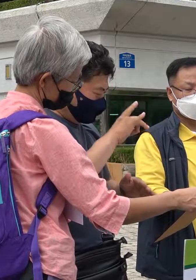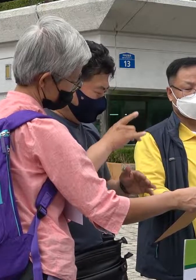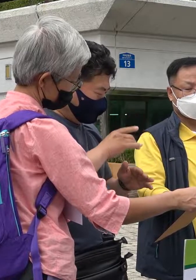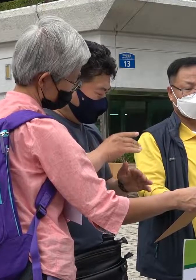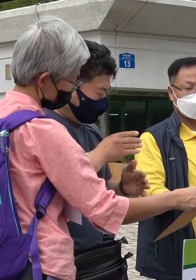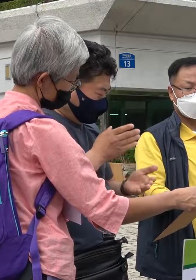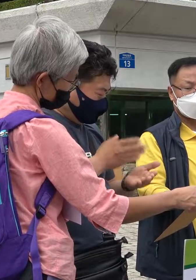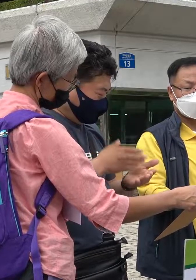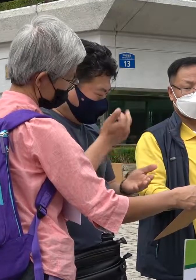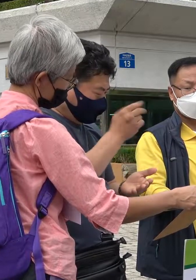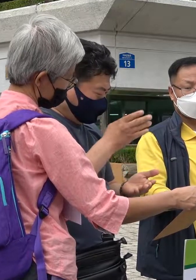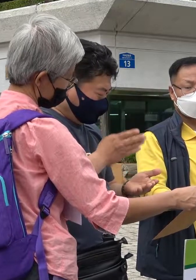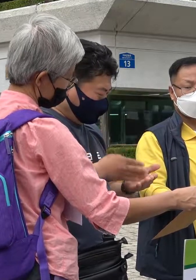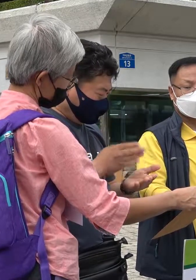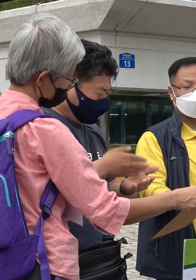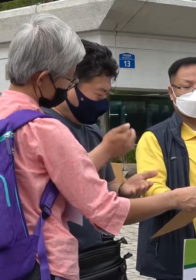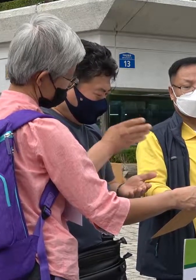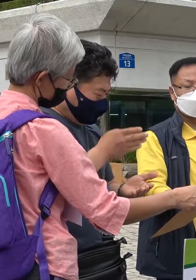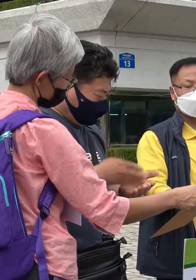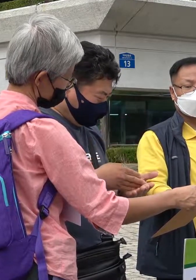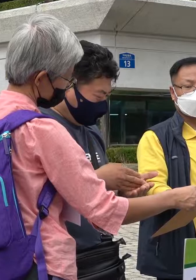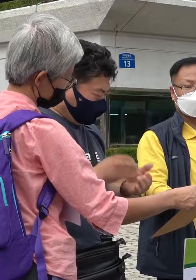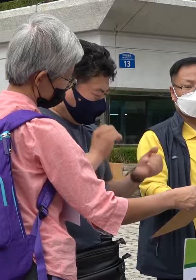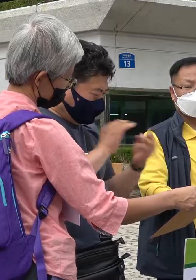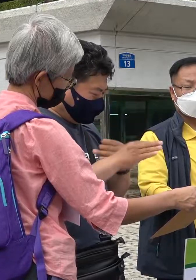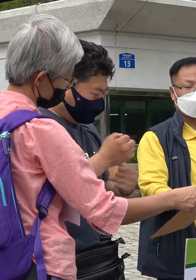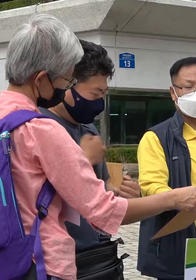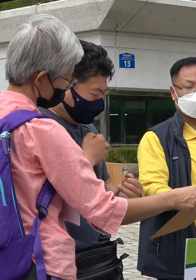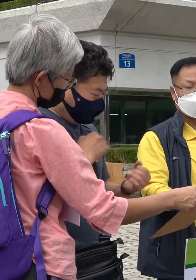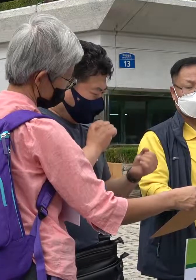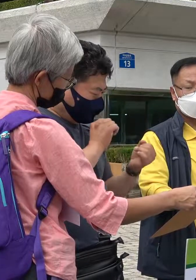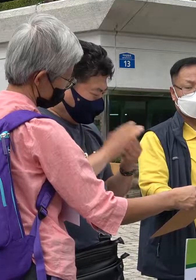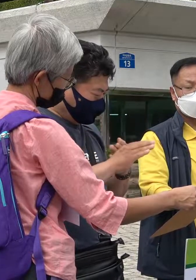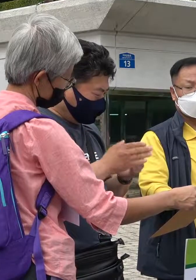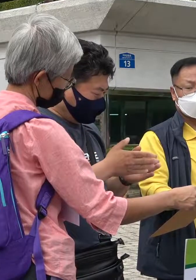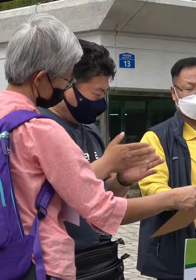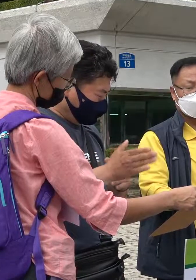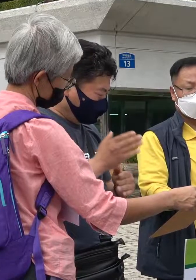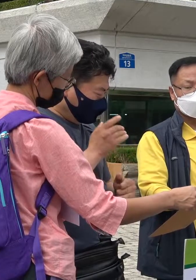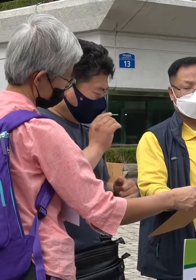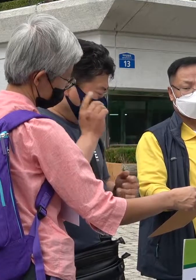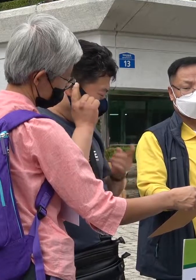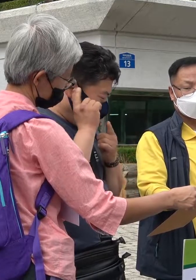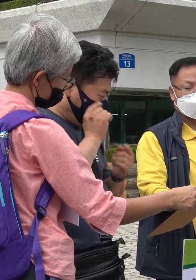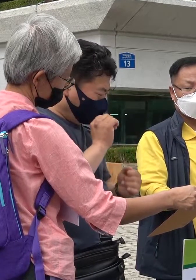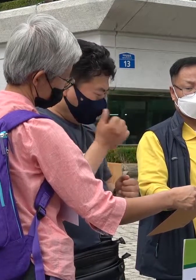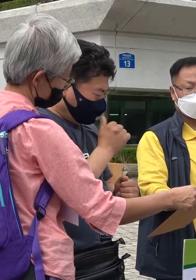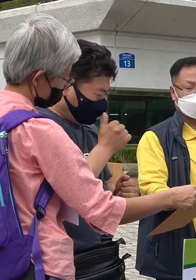사용합니다. 심지어 저는 꿈을 꿀 때도 수어로 대화합니다.